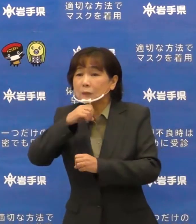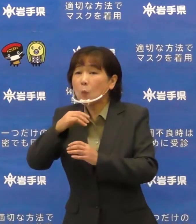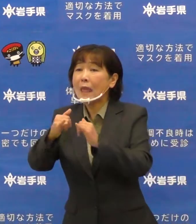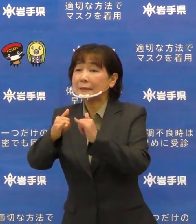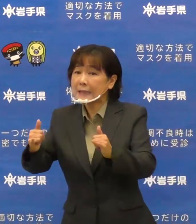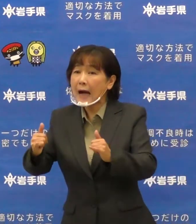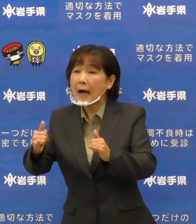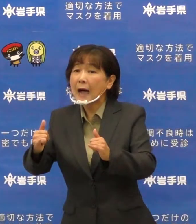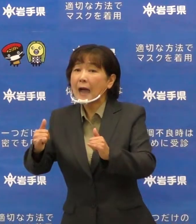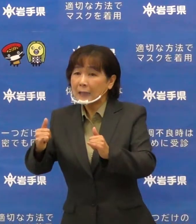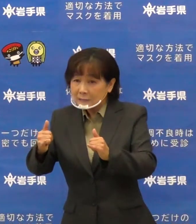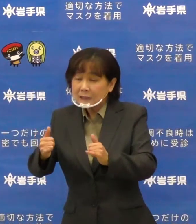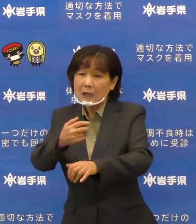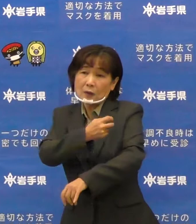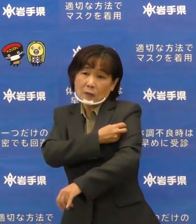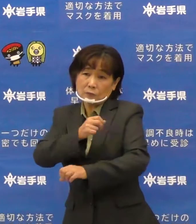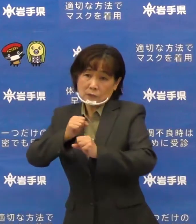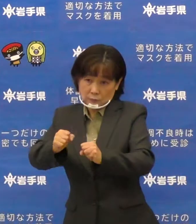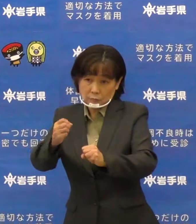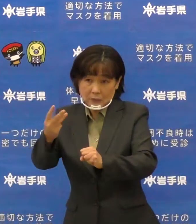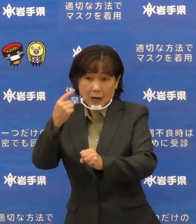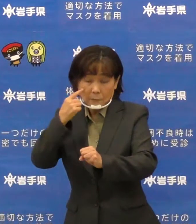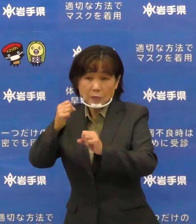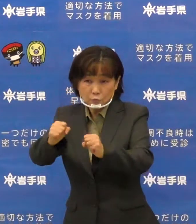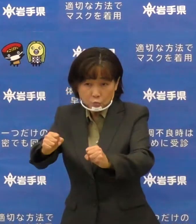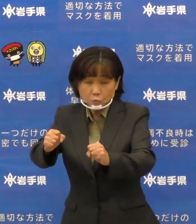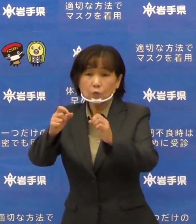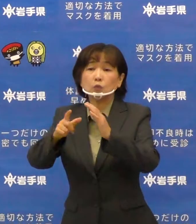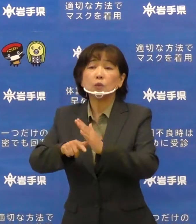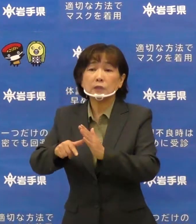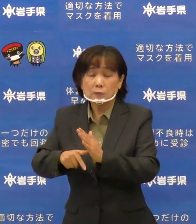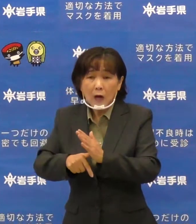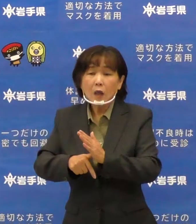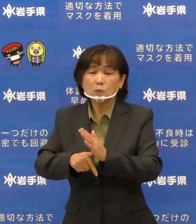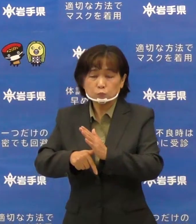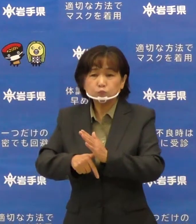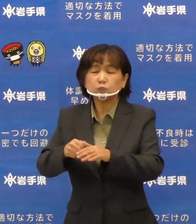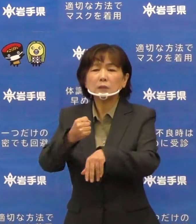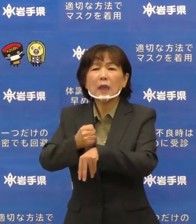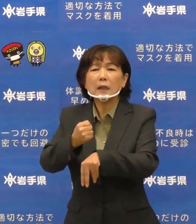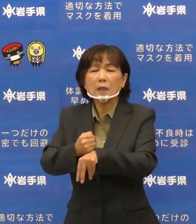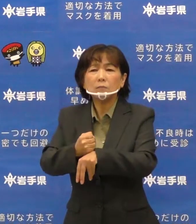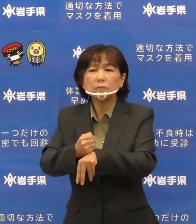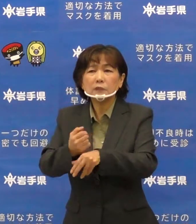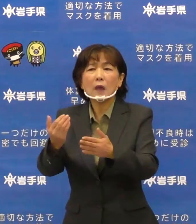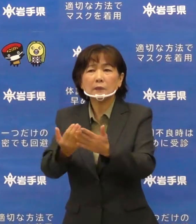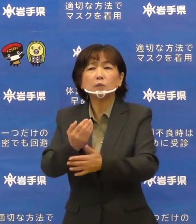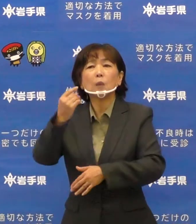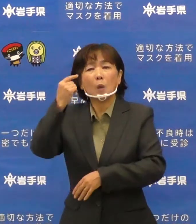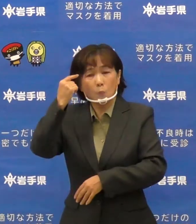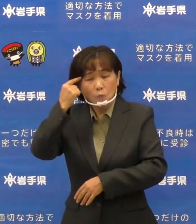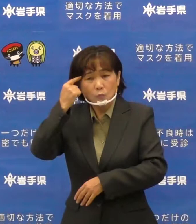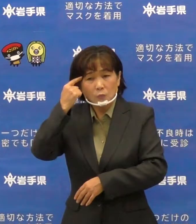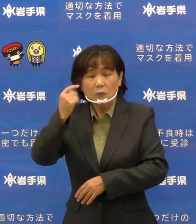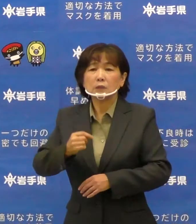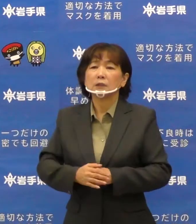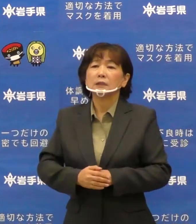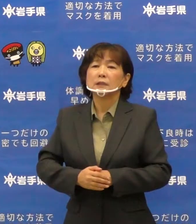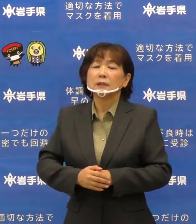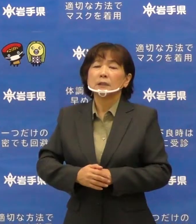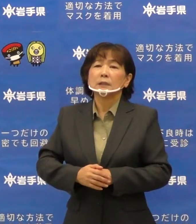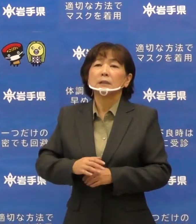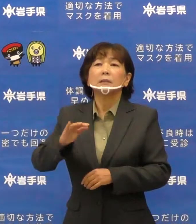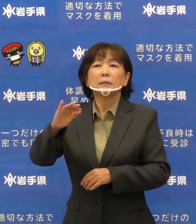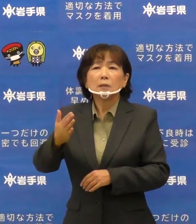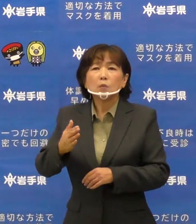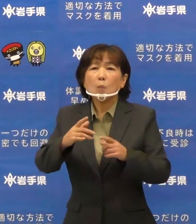で、まあ、かなり大変になってくると思うんですけれども、まあ、まだそこの段取りはこう国の方でも具体的には決